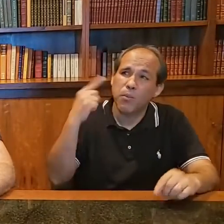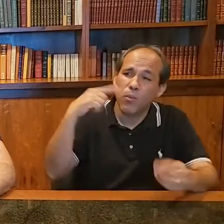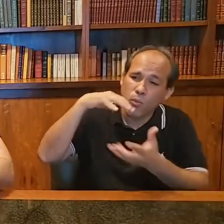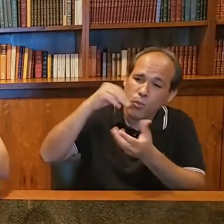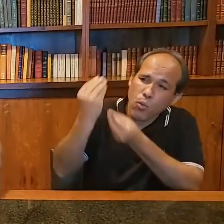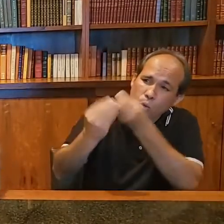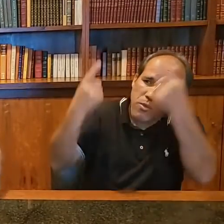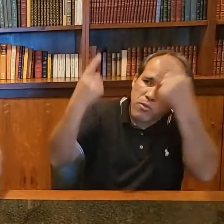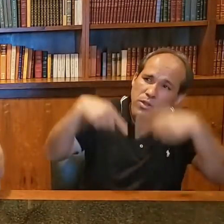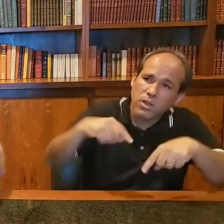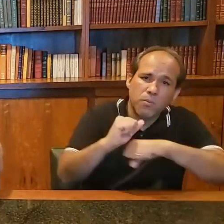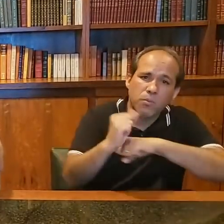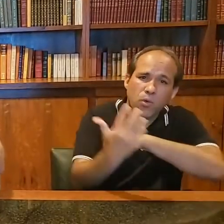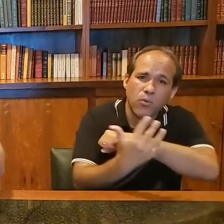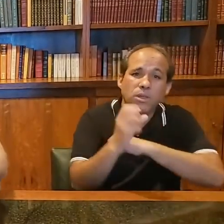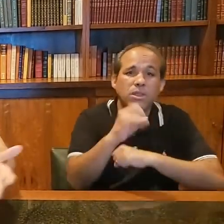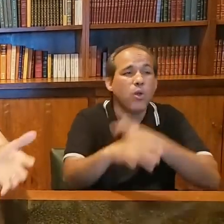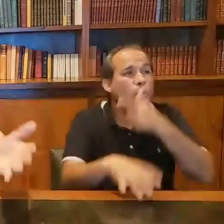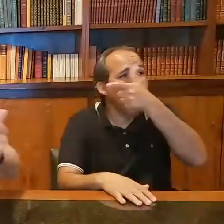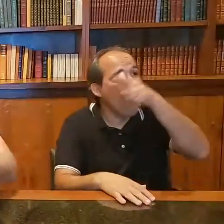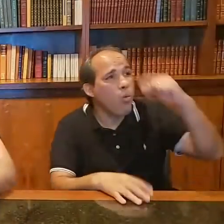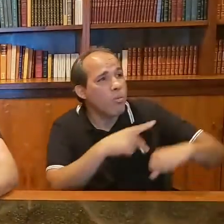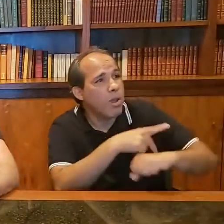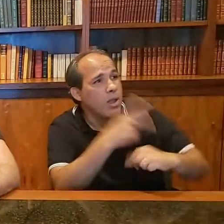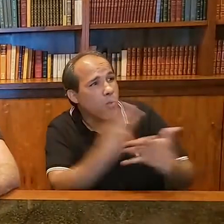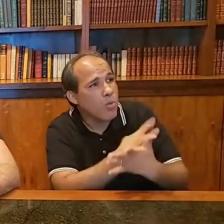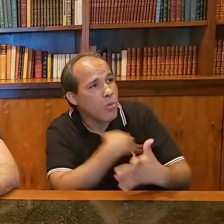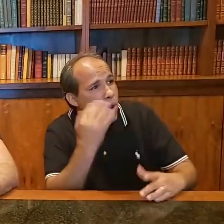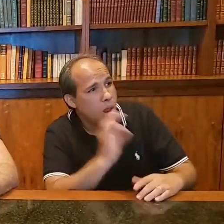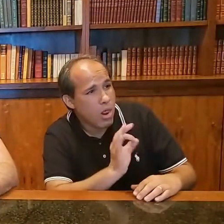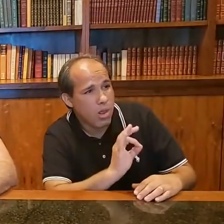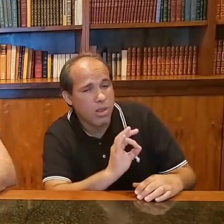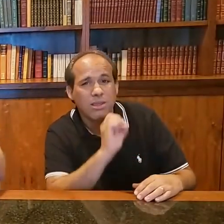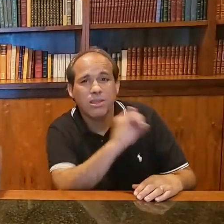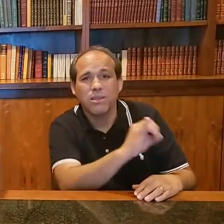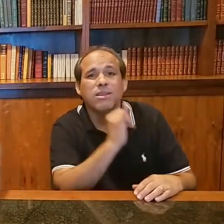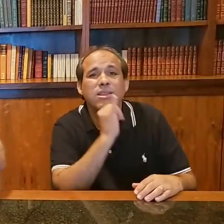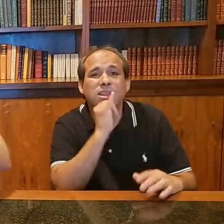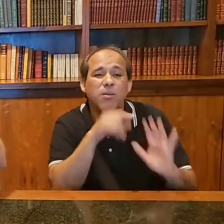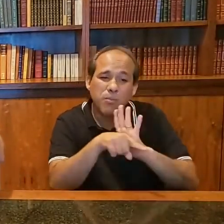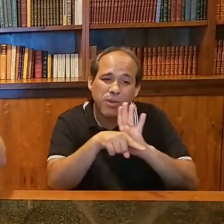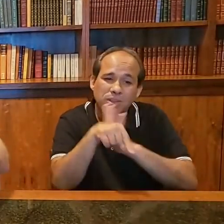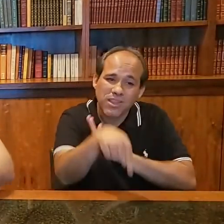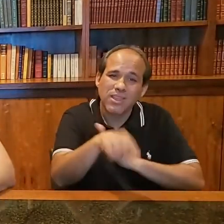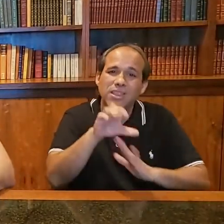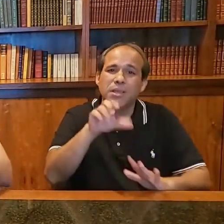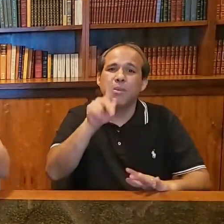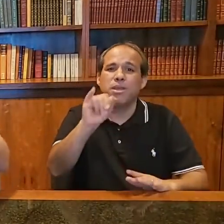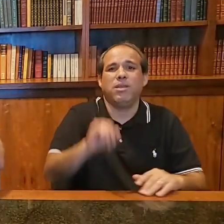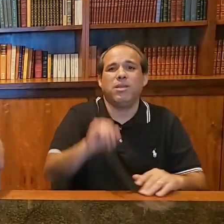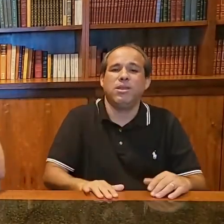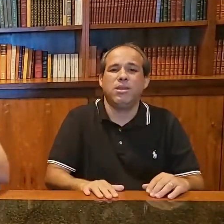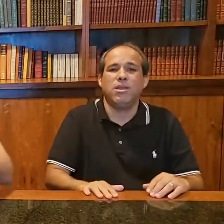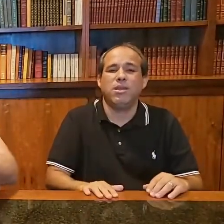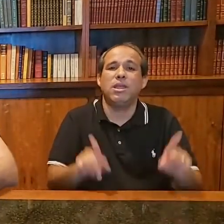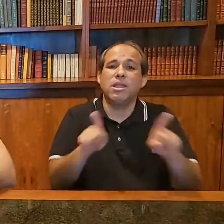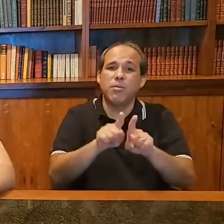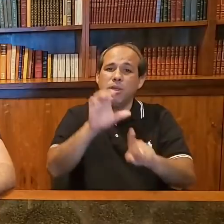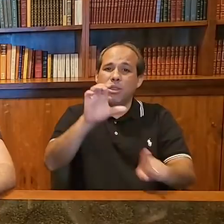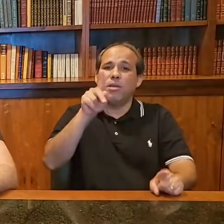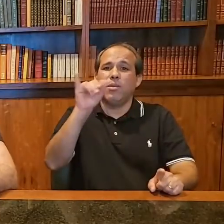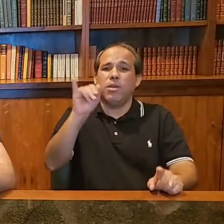do Covid. Podia nos dizer se algum país do mundo ninguém morreu. Tá? O que a CPI podia falar